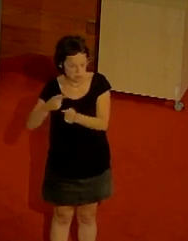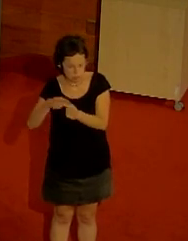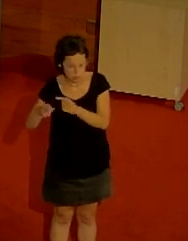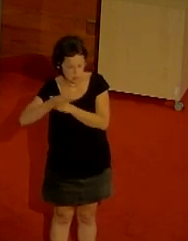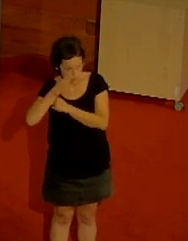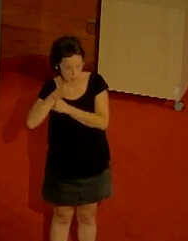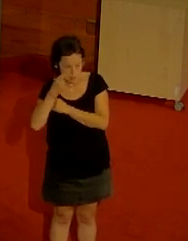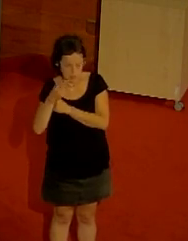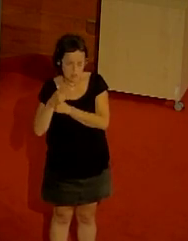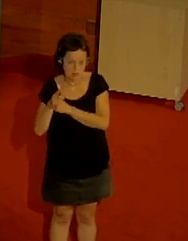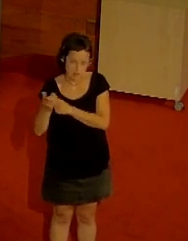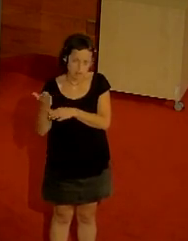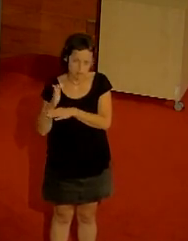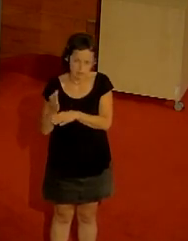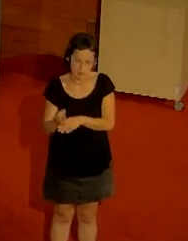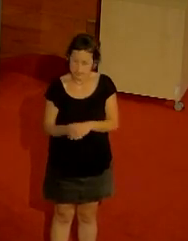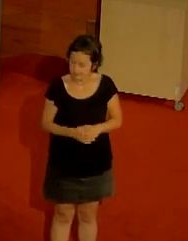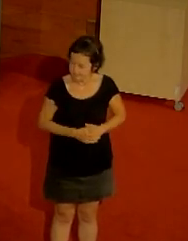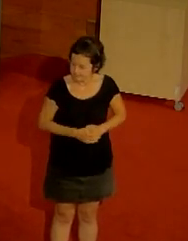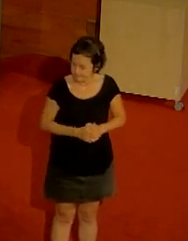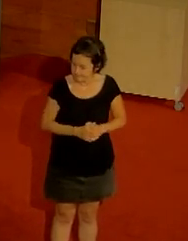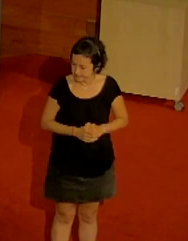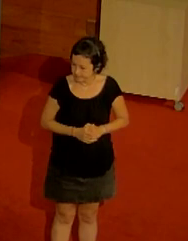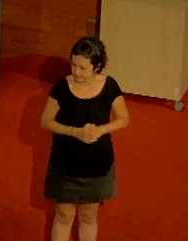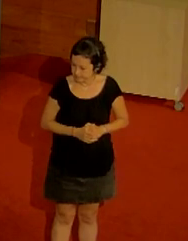hay que atreverse a contarlo de otra manera también.